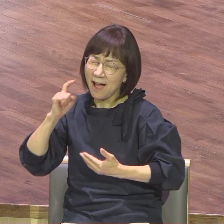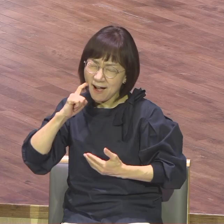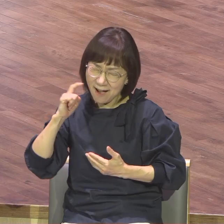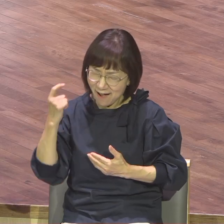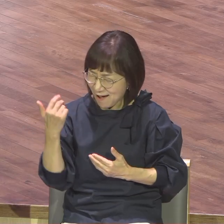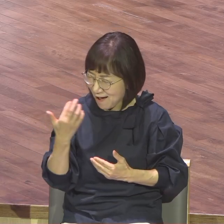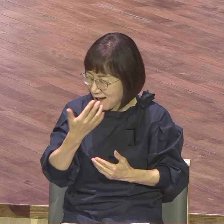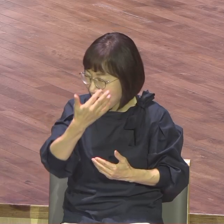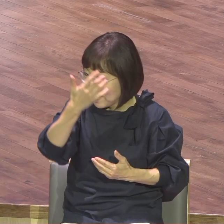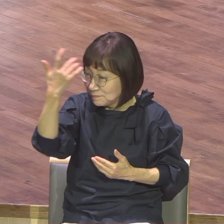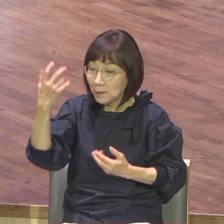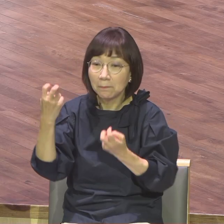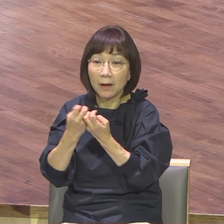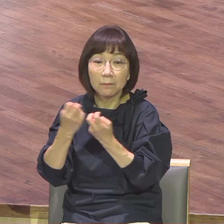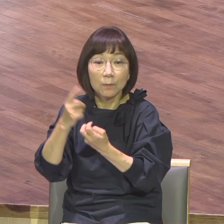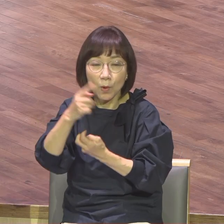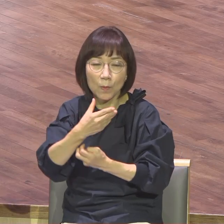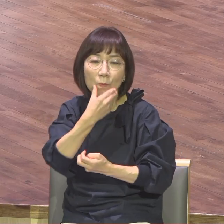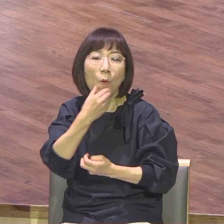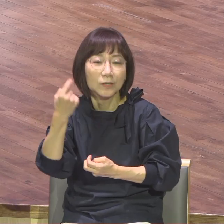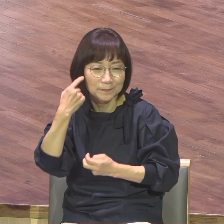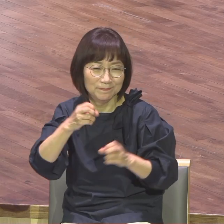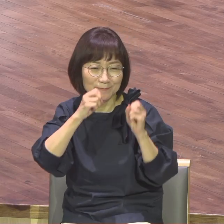덕을 선전해라.